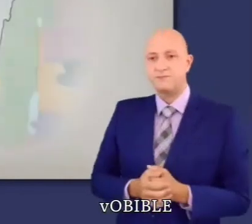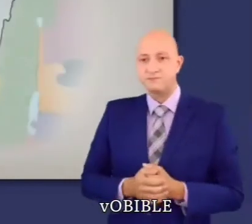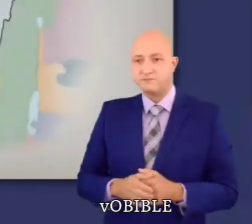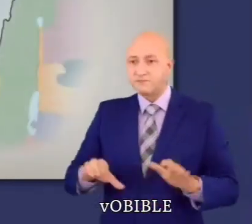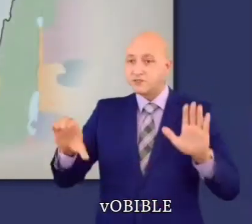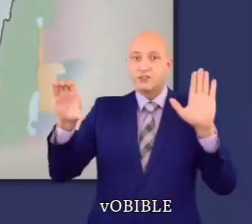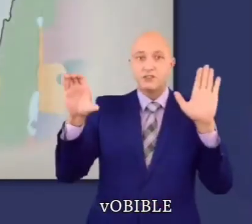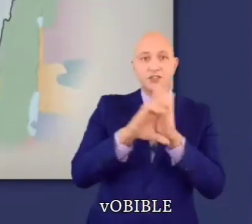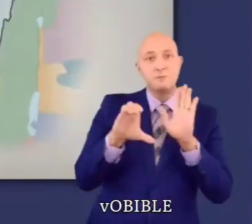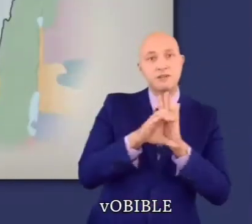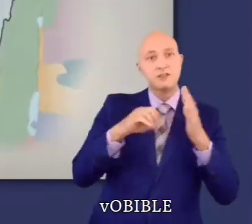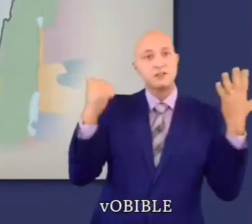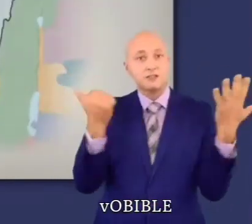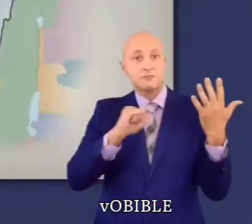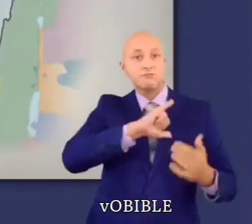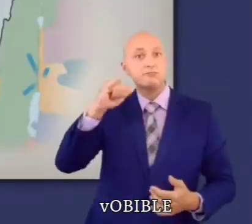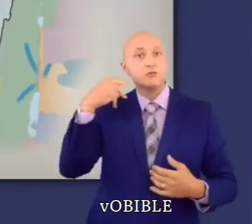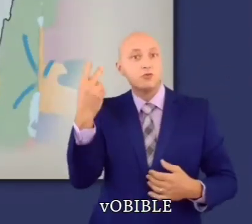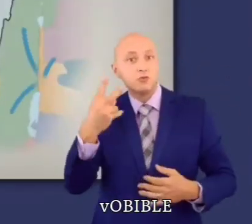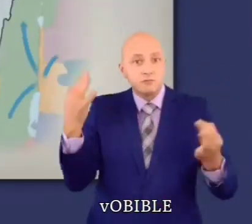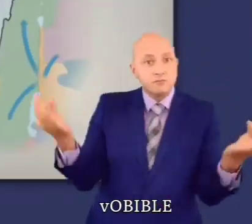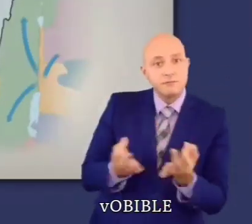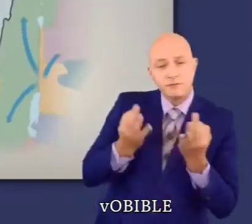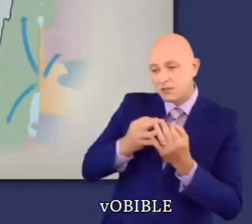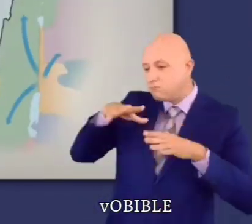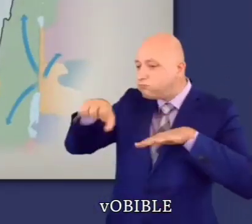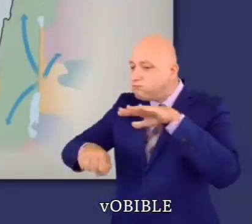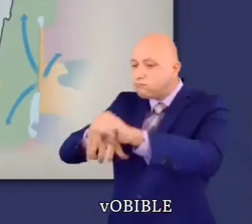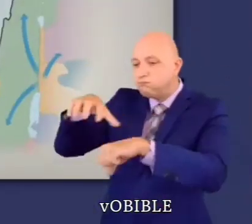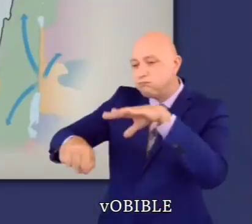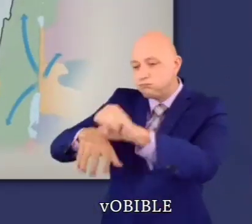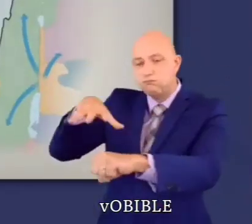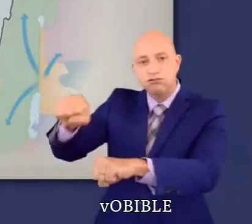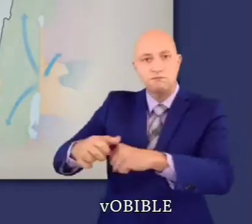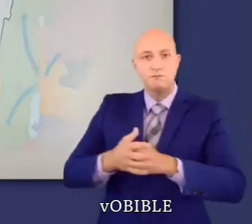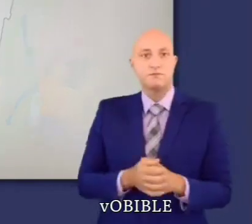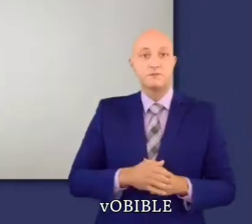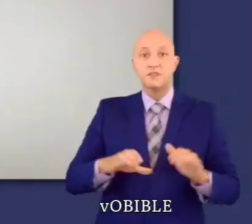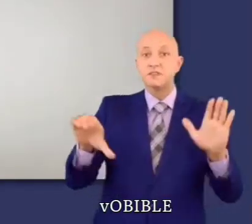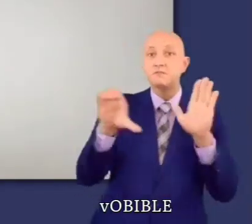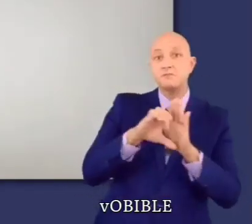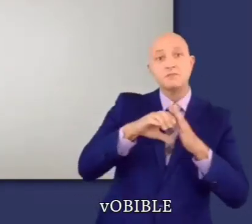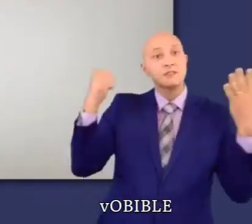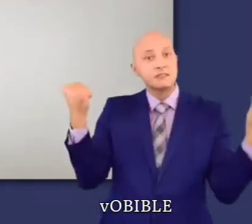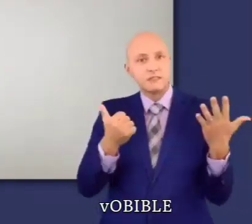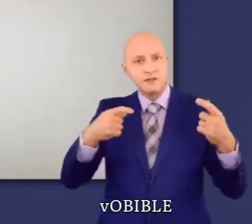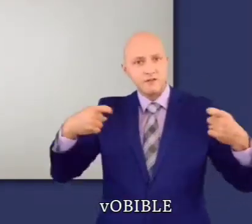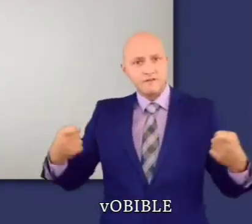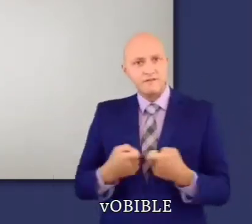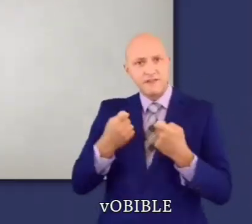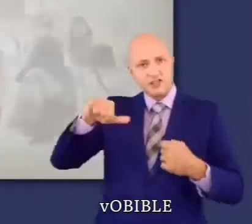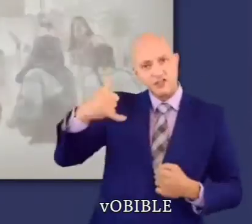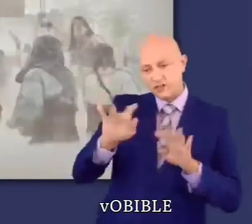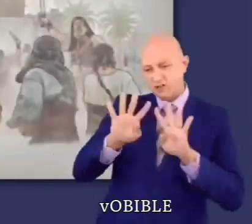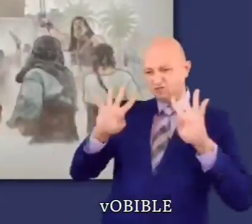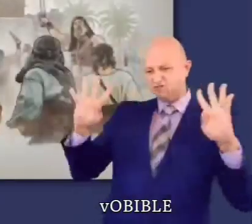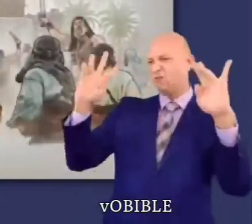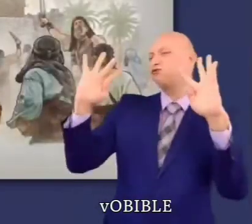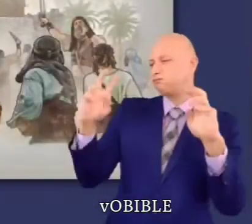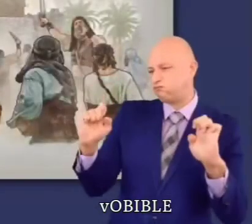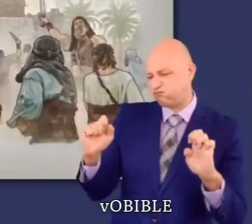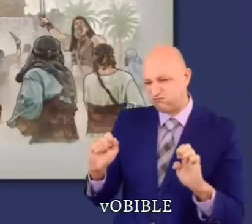rencontre un homme qui a une épée à la main. Cet homme est le prince de l'armée de Jéhovah. Par son intermédiaire, Jéhovah explique à